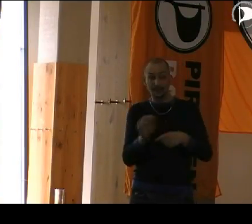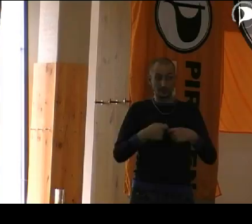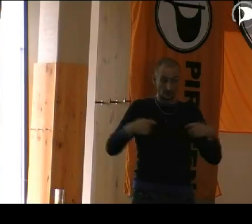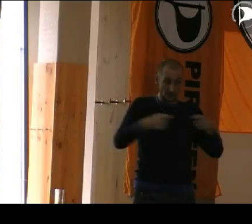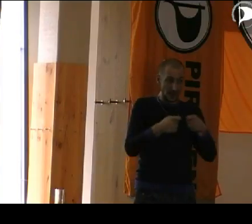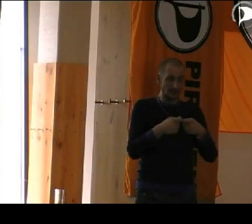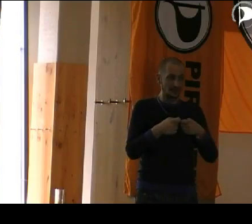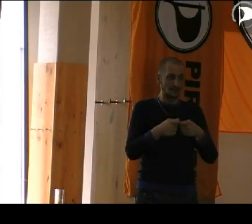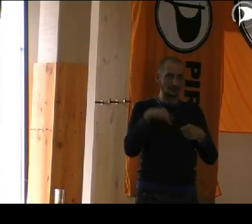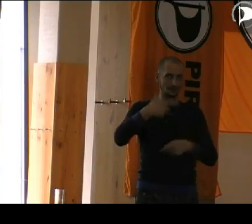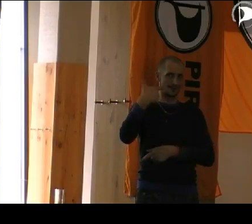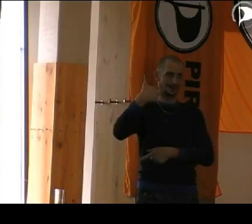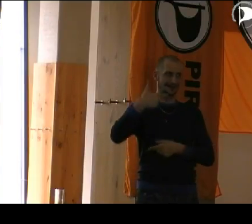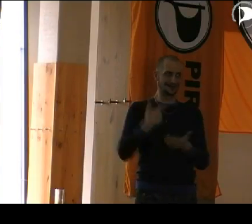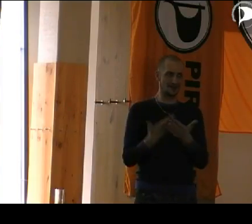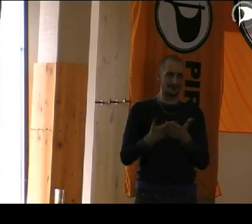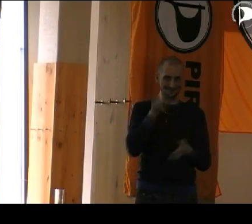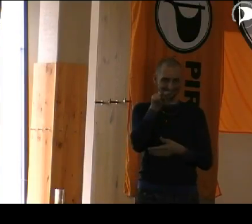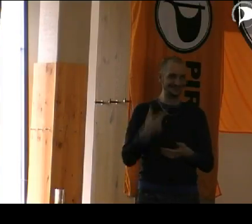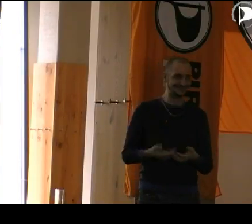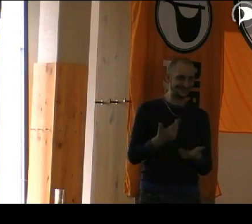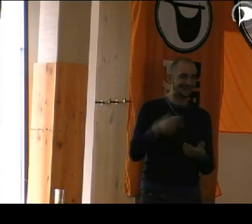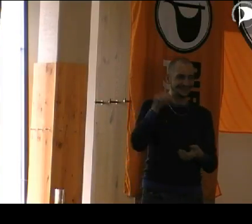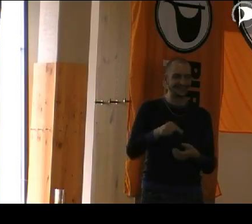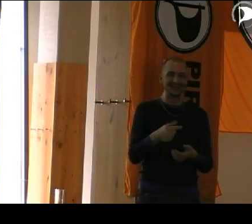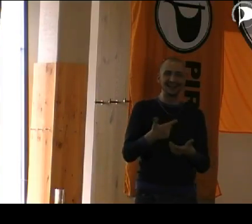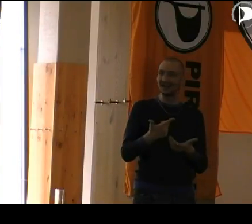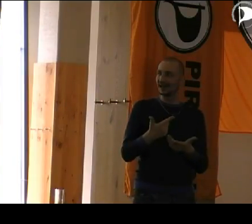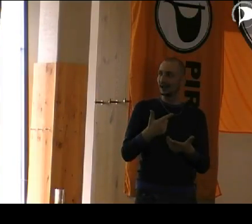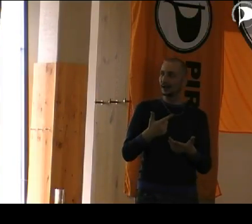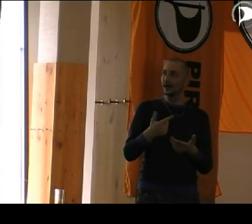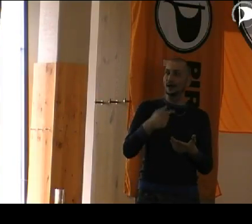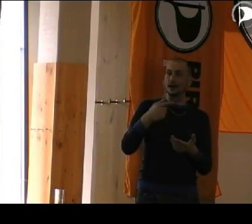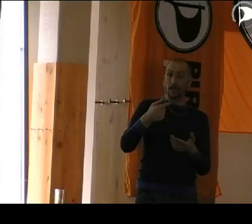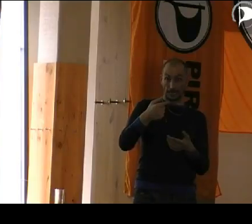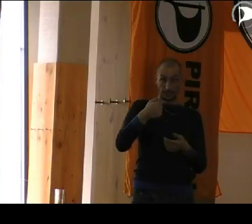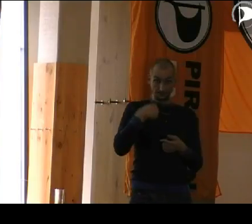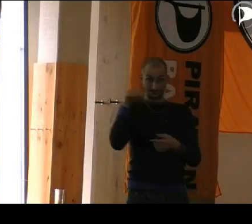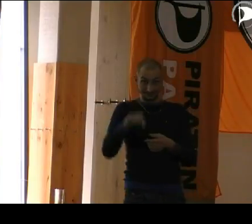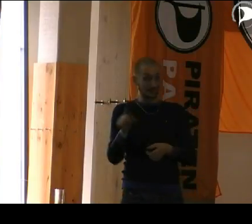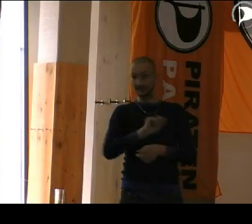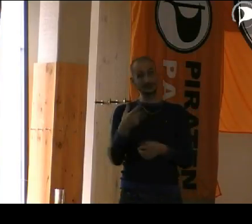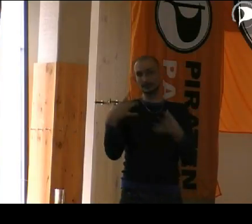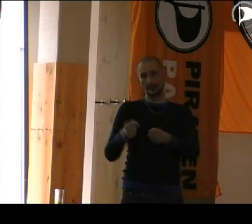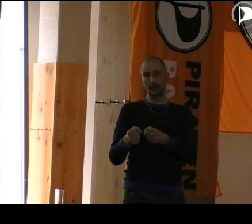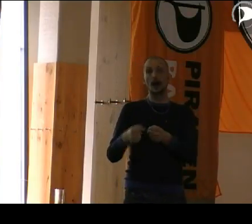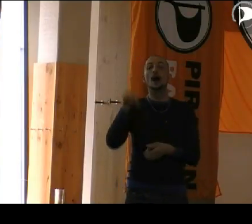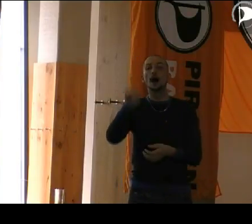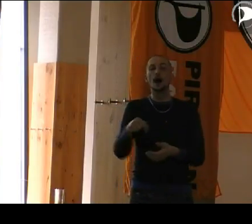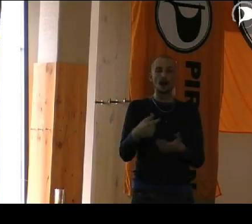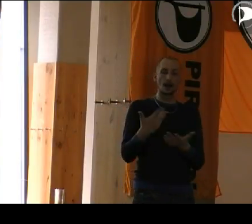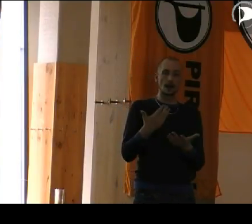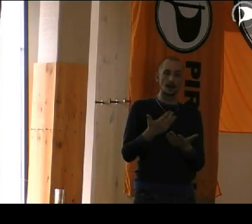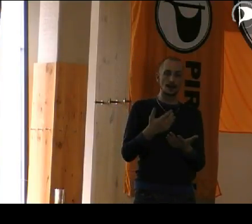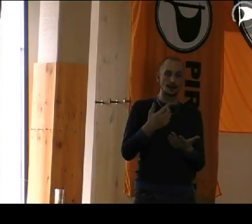einem bild auf die kandidatenliste nicht mehr so ganz somit war die entscheidung also frei